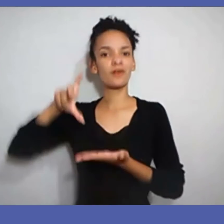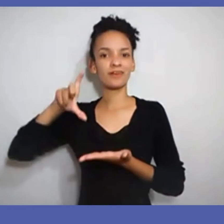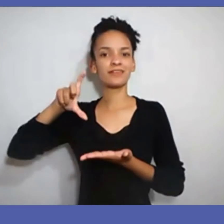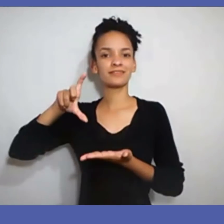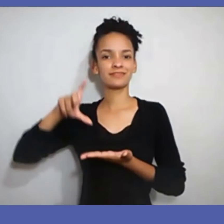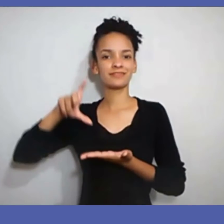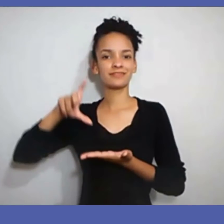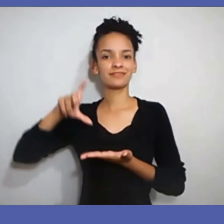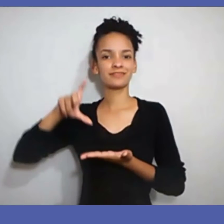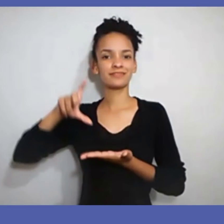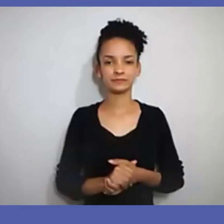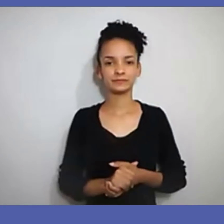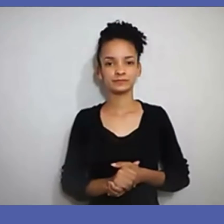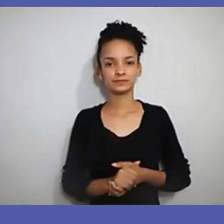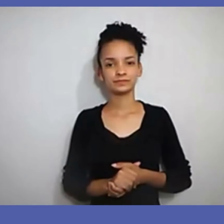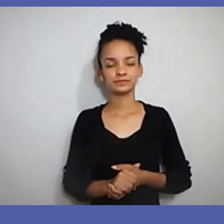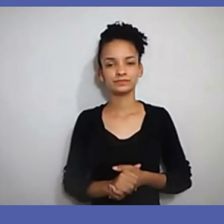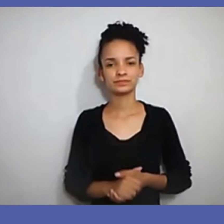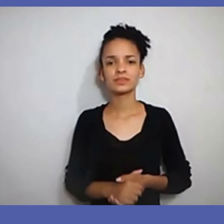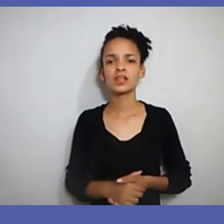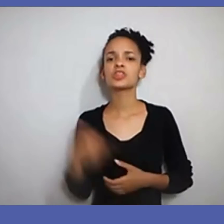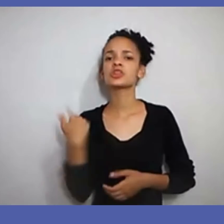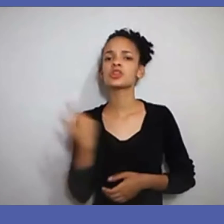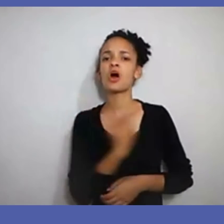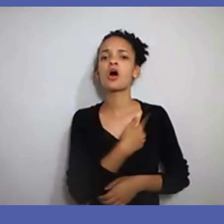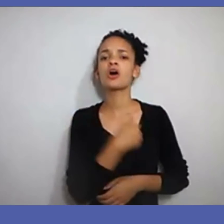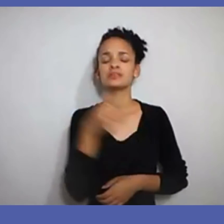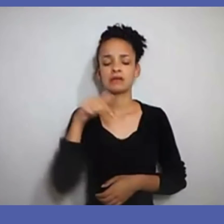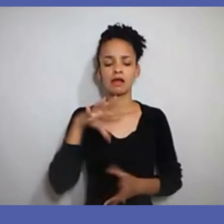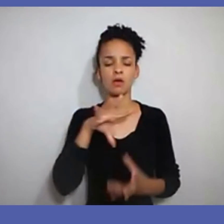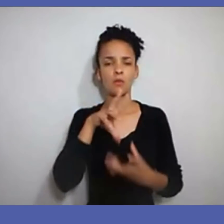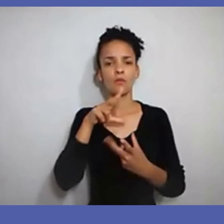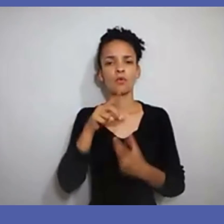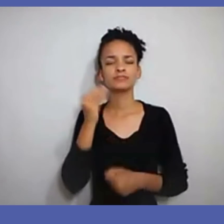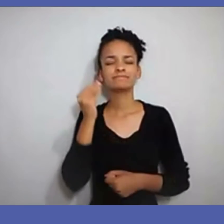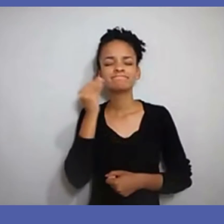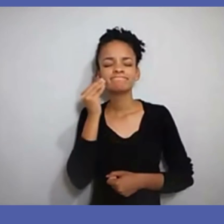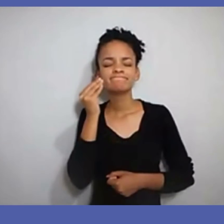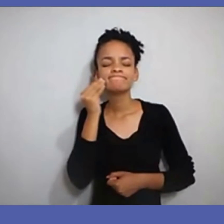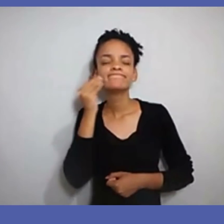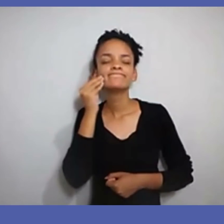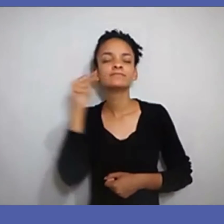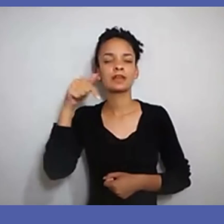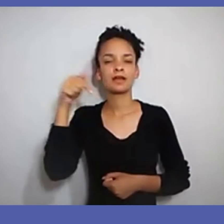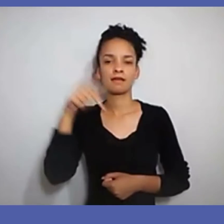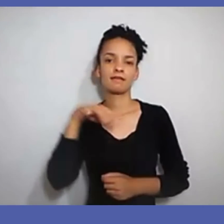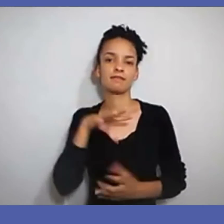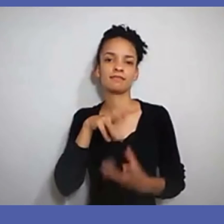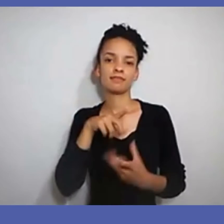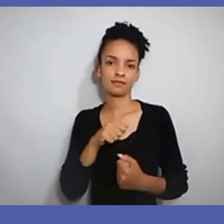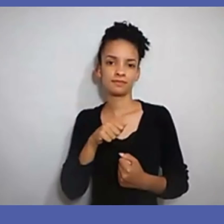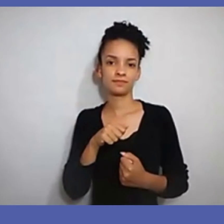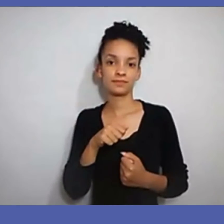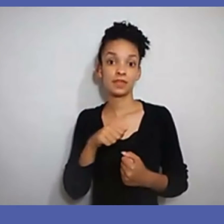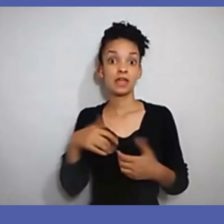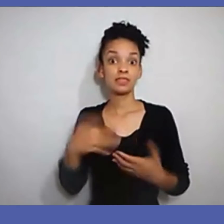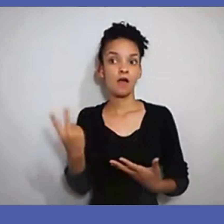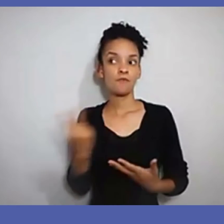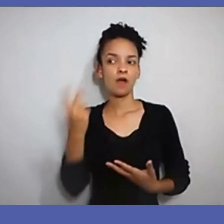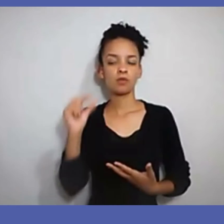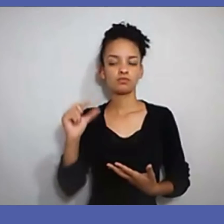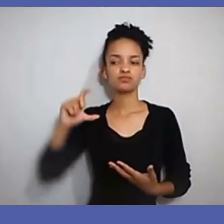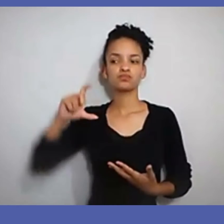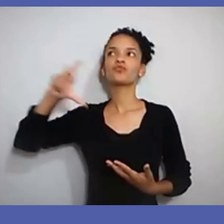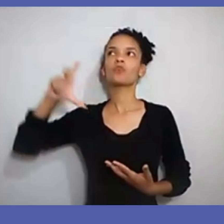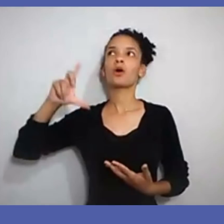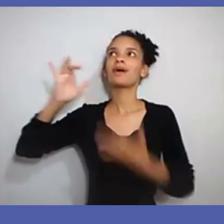sendo provados na fé, que o valor da nossa fé aumente e Cristo venha e nos deve, né? Ele